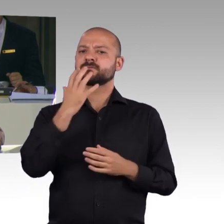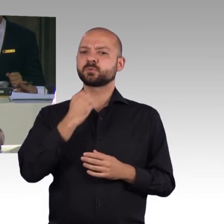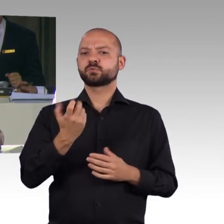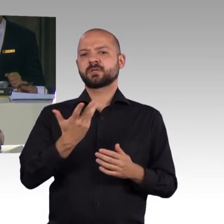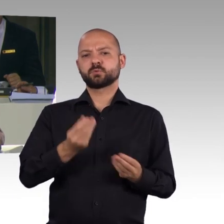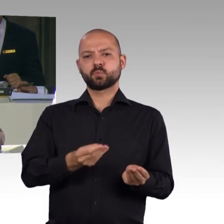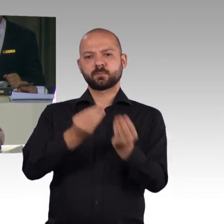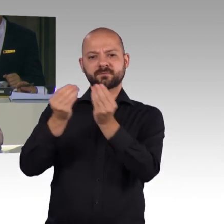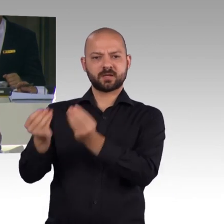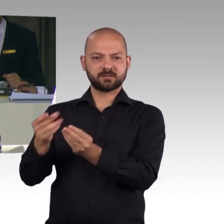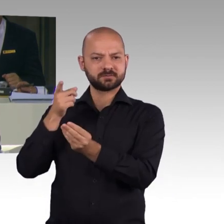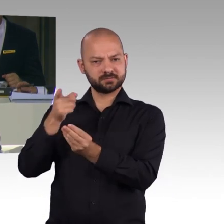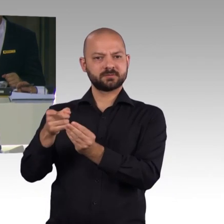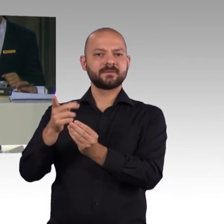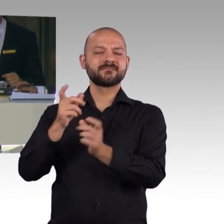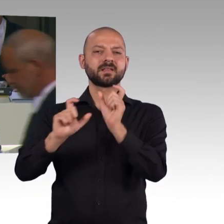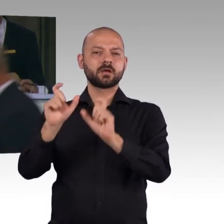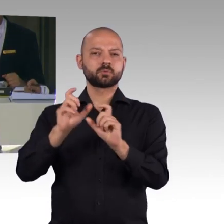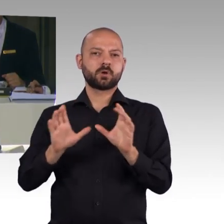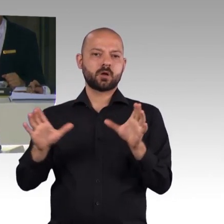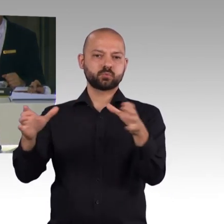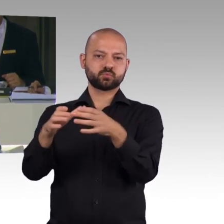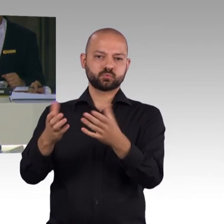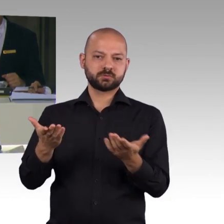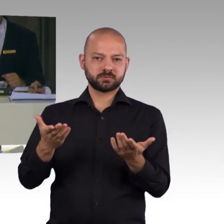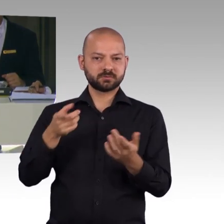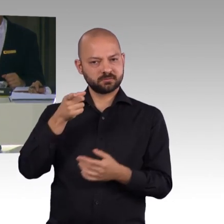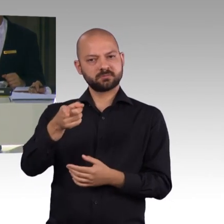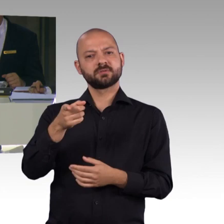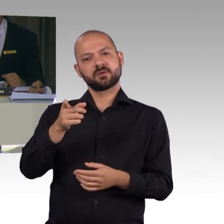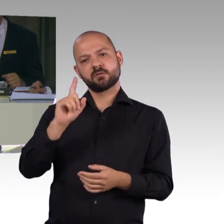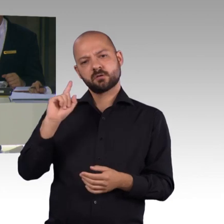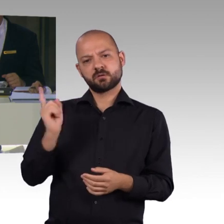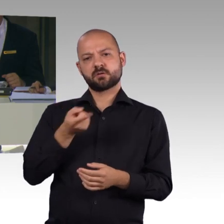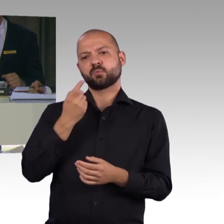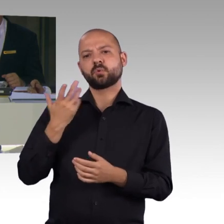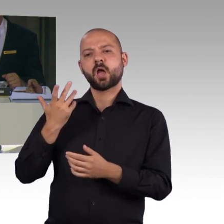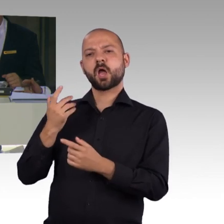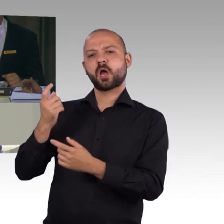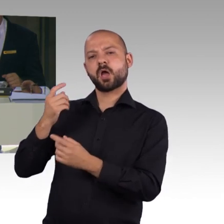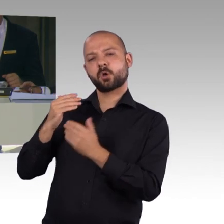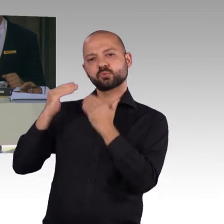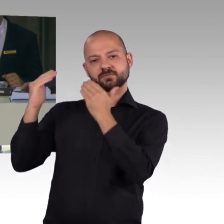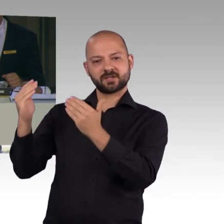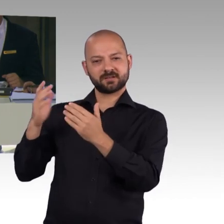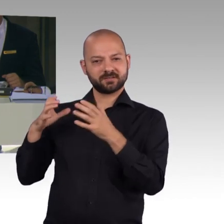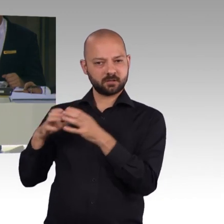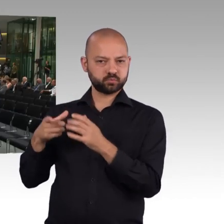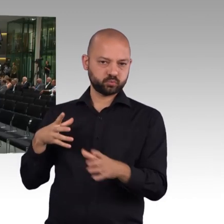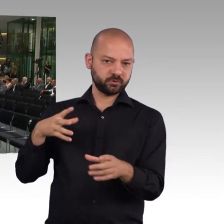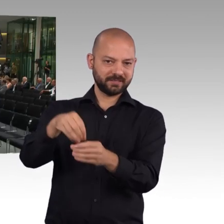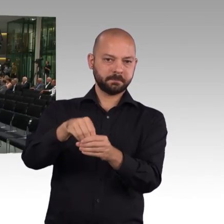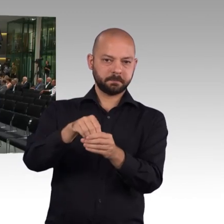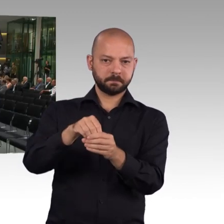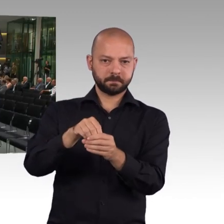ständiger Übung stimmen wir zunächst über den Antrag auf Ausschussüberweisung ab. Ich frage deshalb, wer stimmt für die